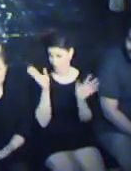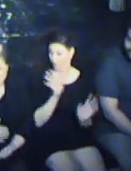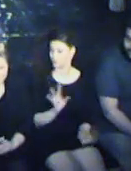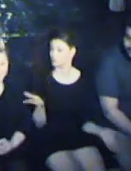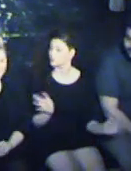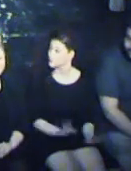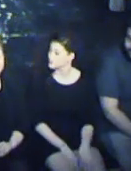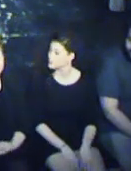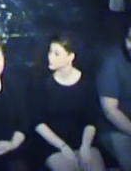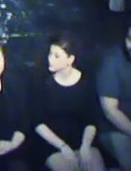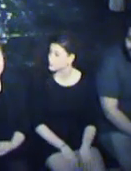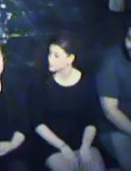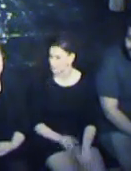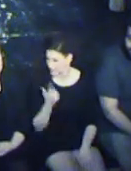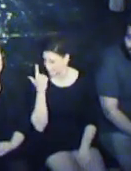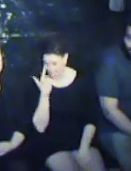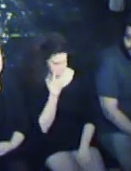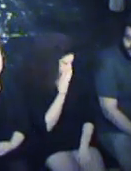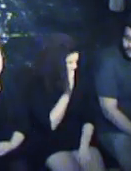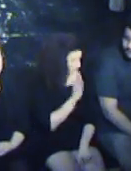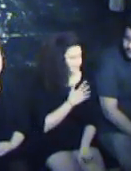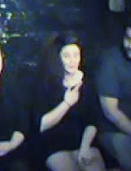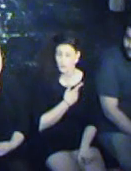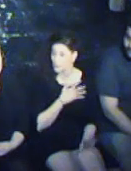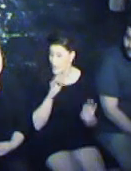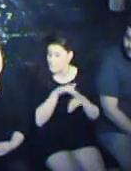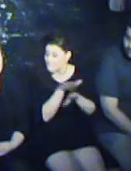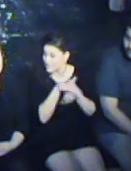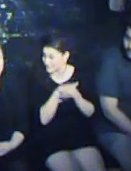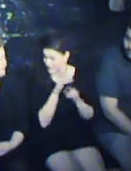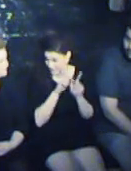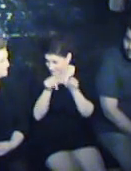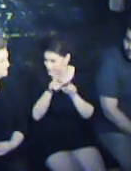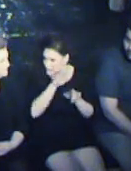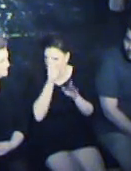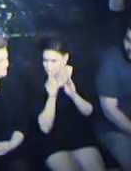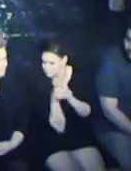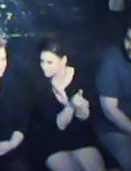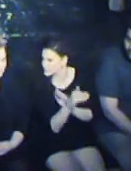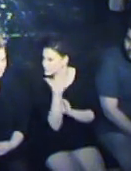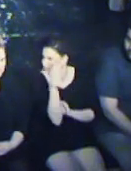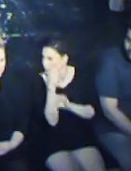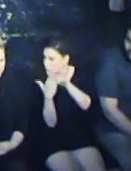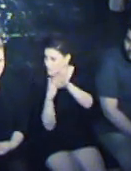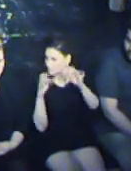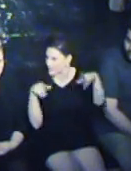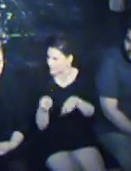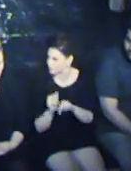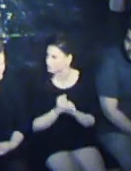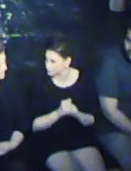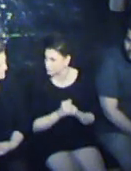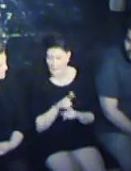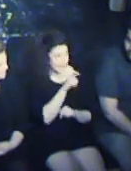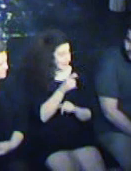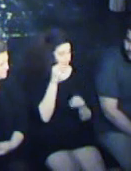sí. Mira, escondido en la playa existe un espejo mágico y todo